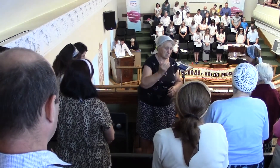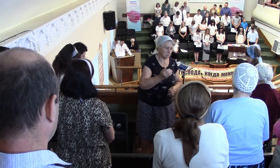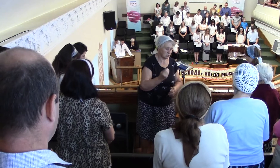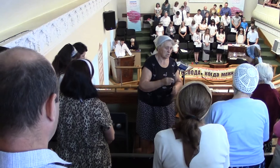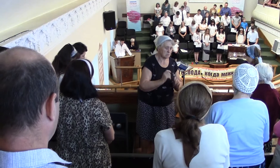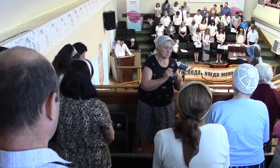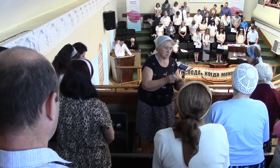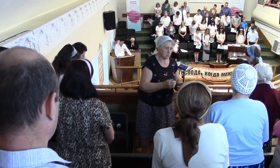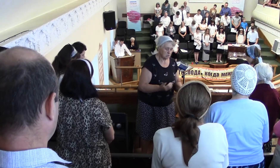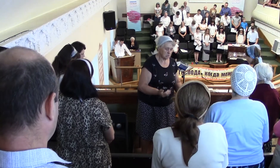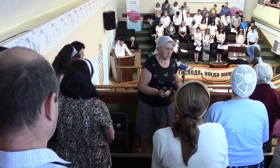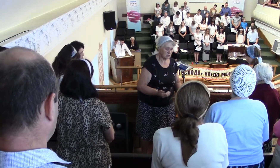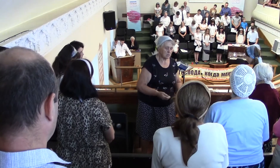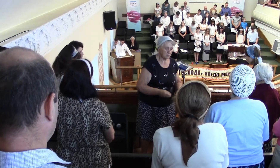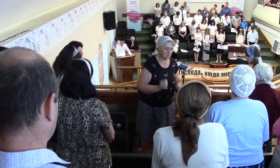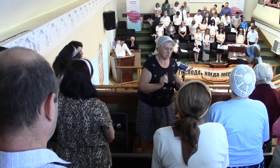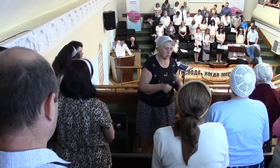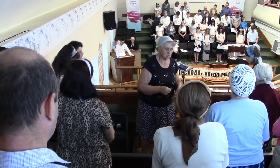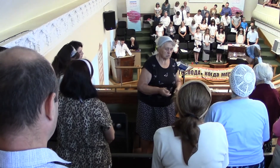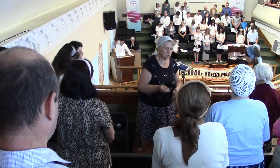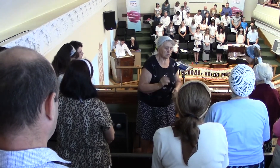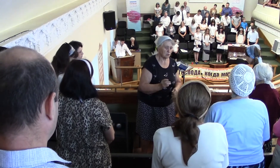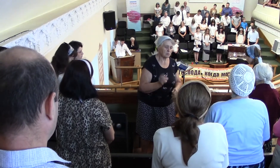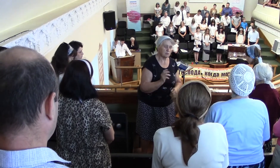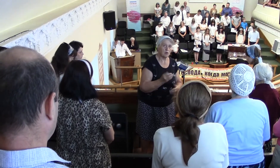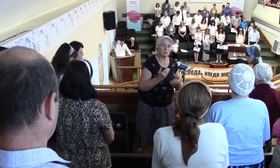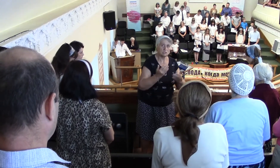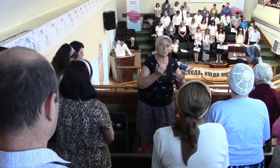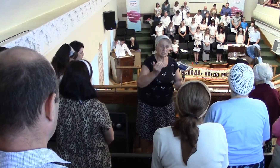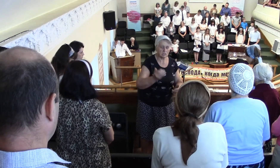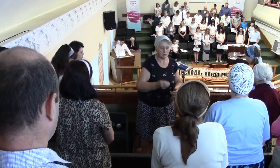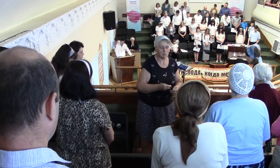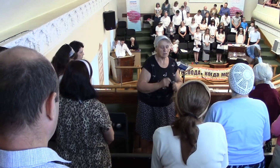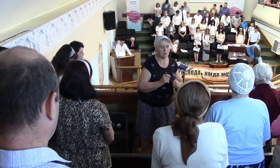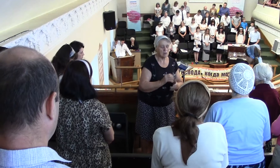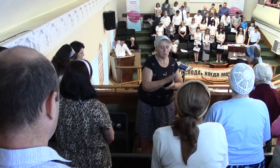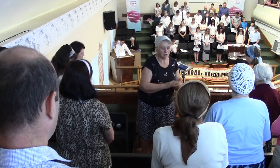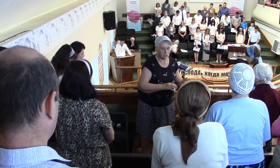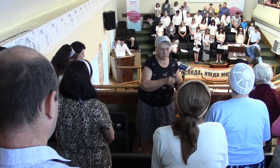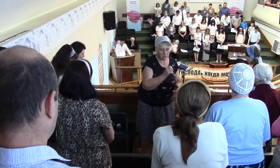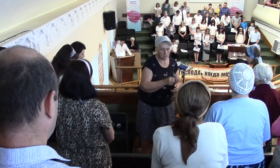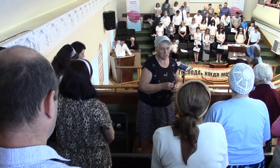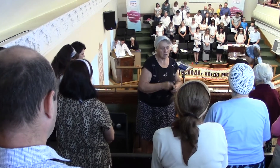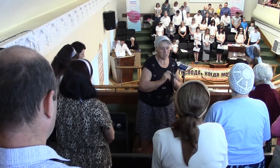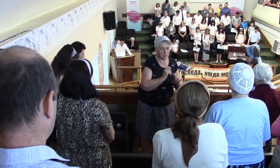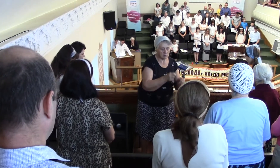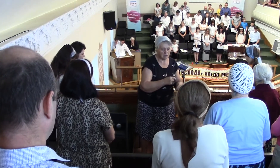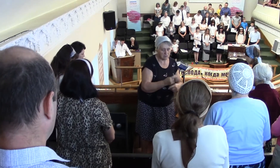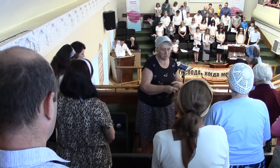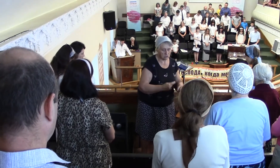даруешь и сегодня возможность каждому приходящему к Тебе получать прощение и дар жизни вечной. Помоги, Господь, нам в нашей